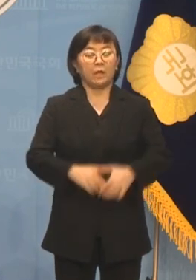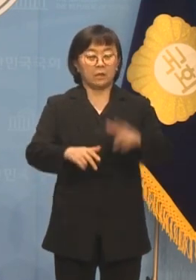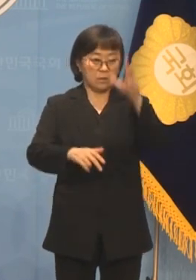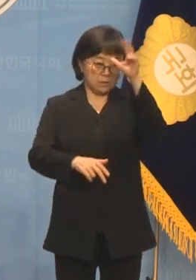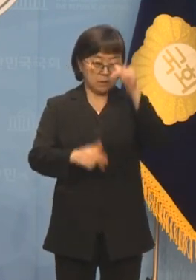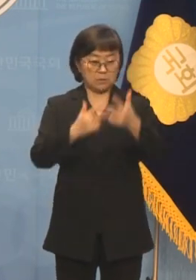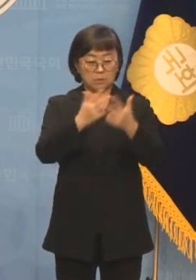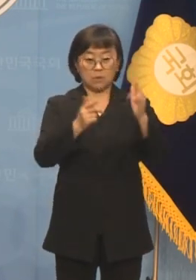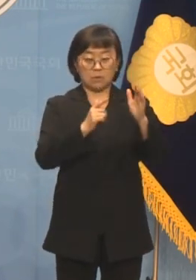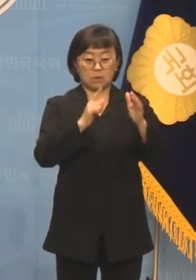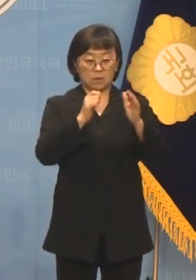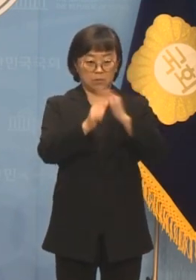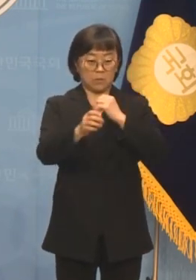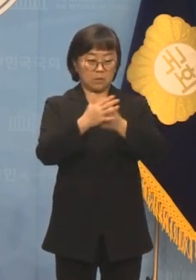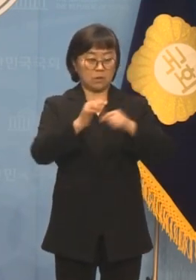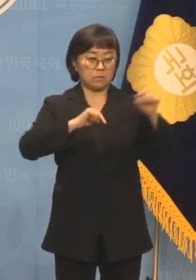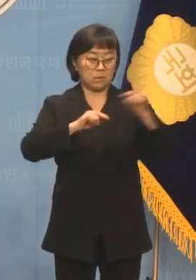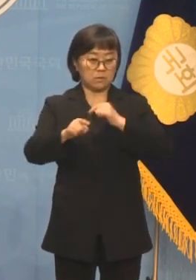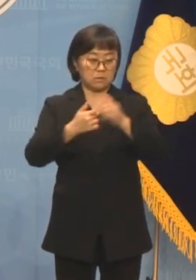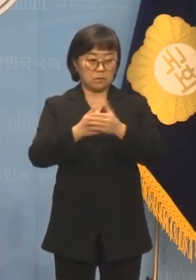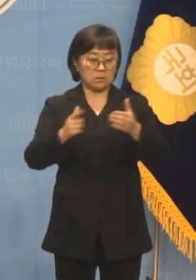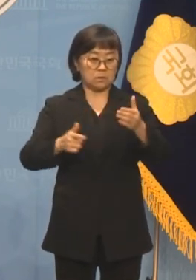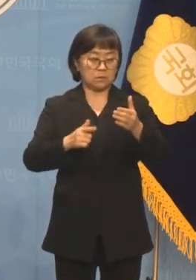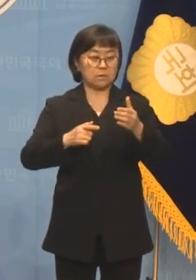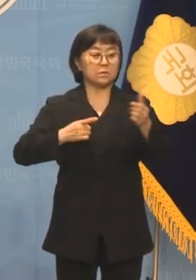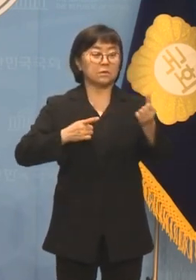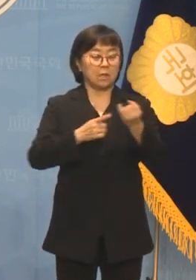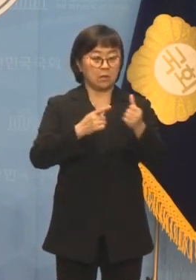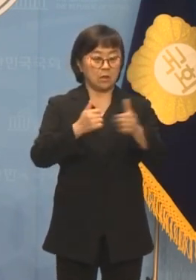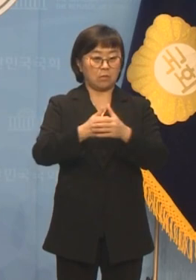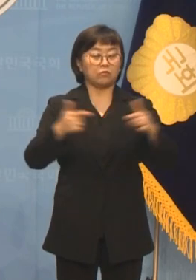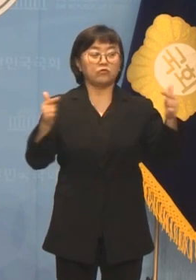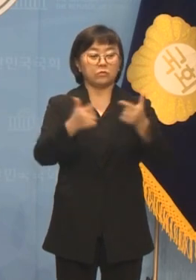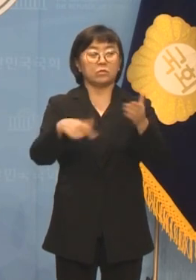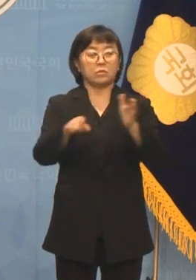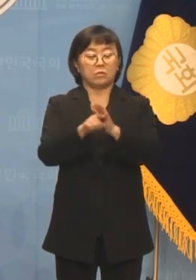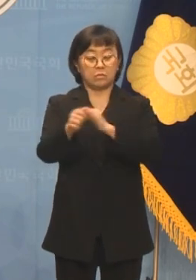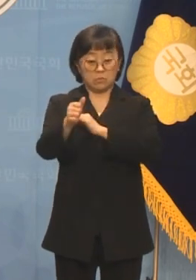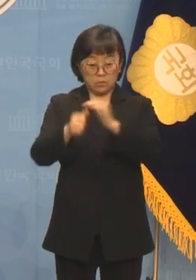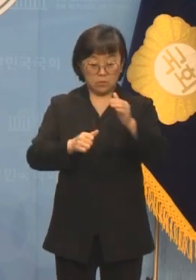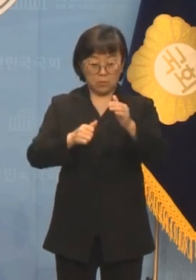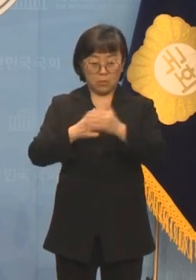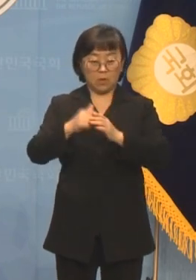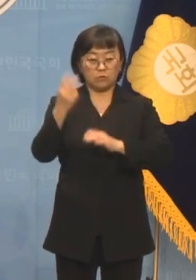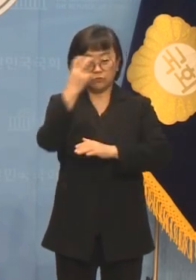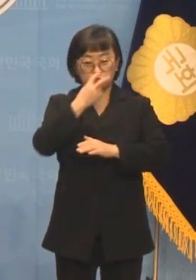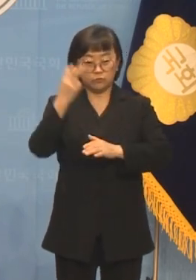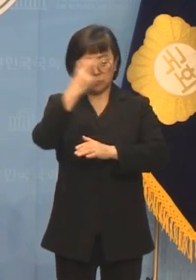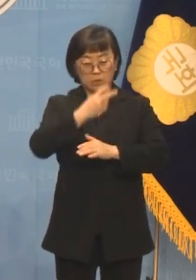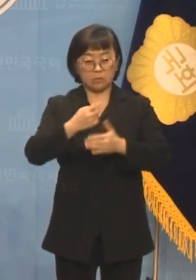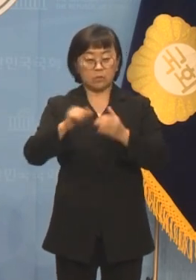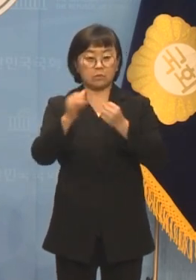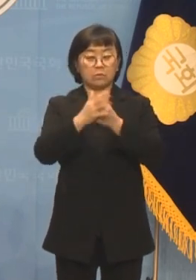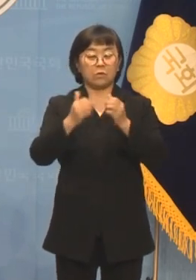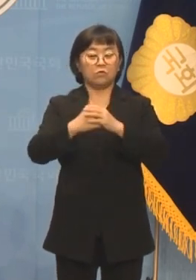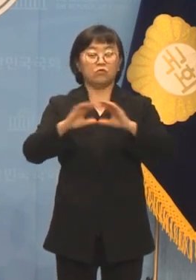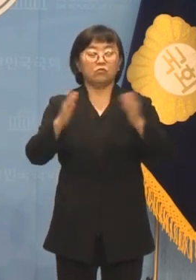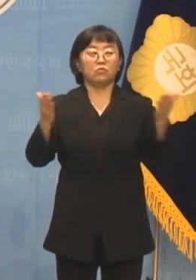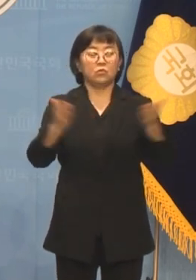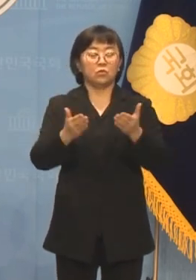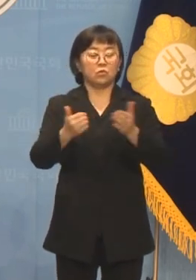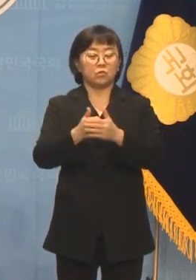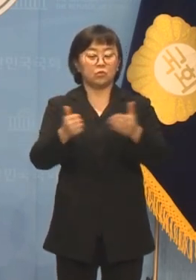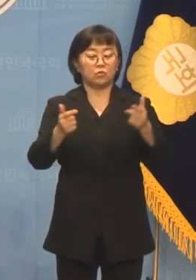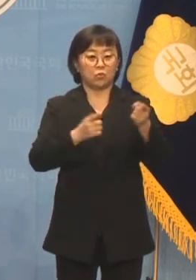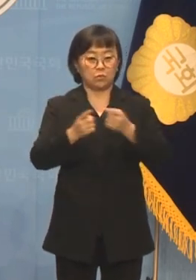이재명 대표에 대한 정치 테러의 파장을 축소하기 위해 소극적 수사 태도로 일관한 것도 모자라 국무조정실